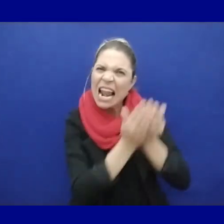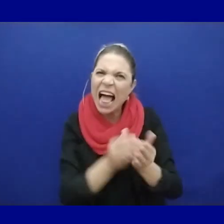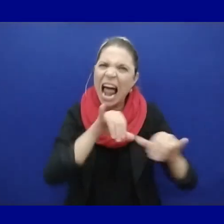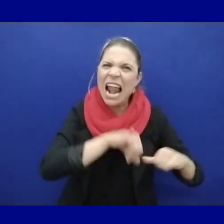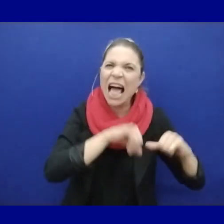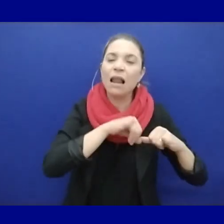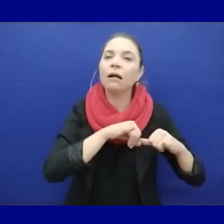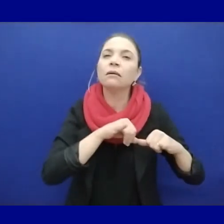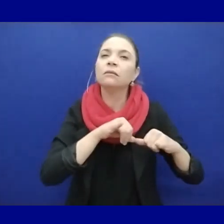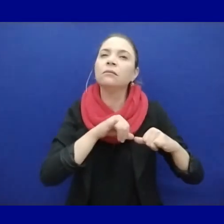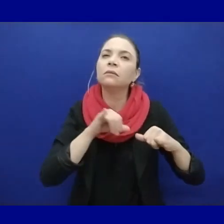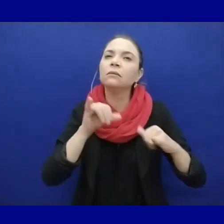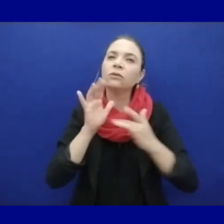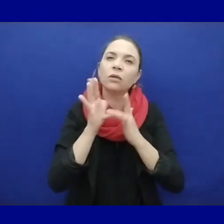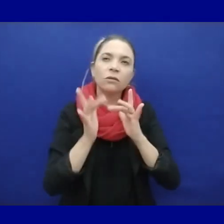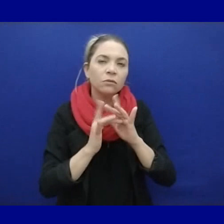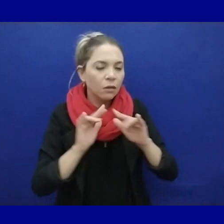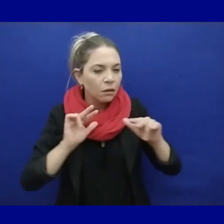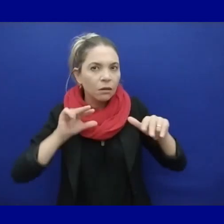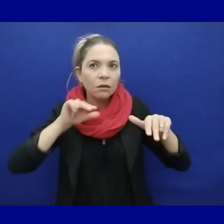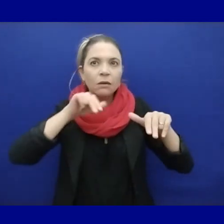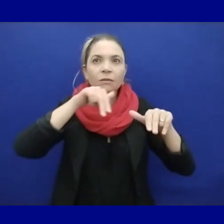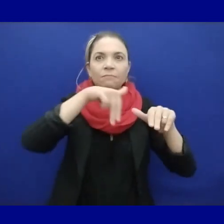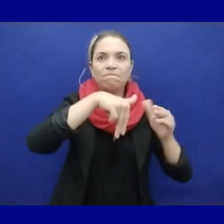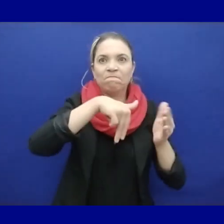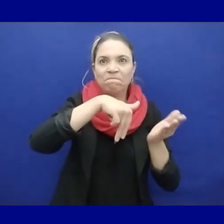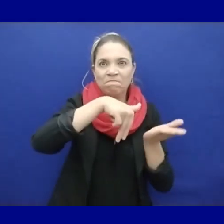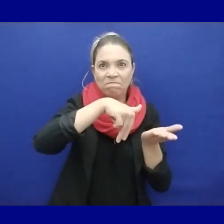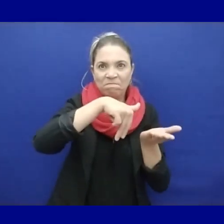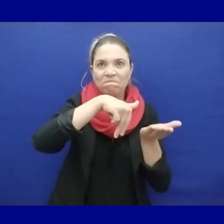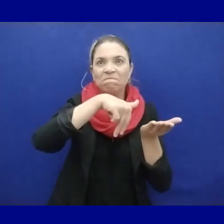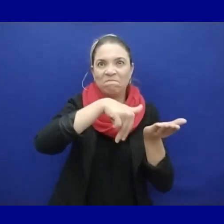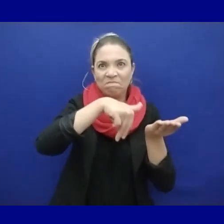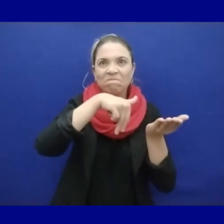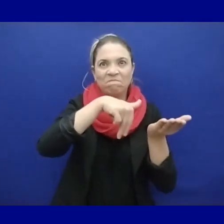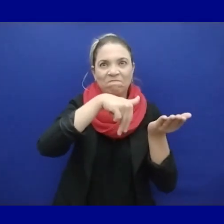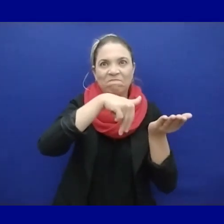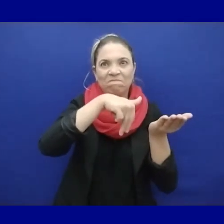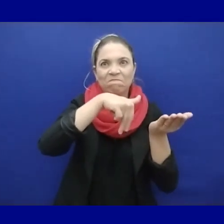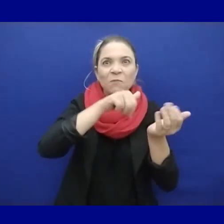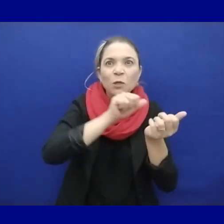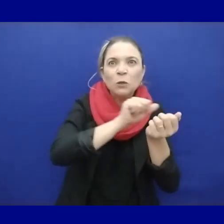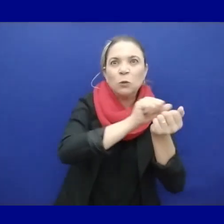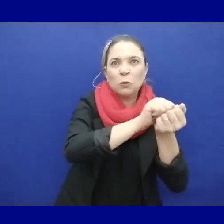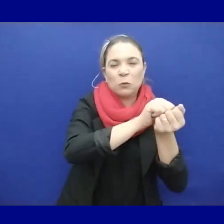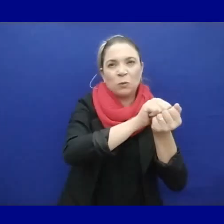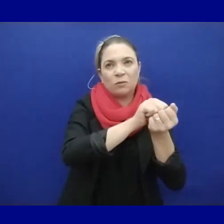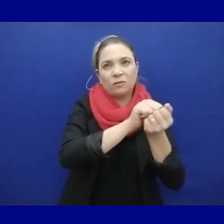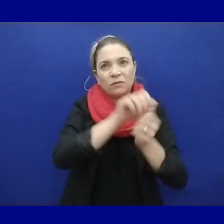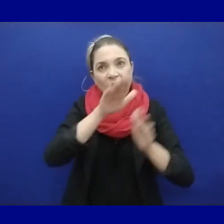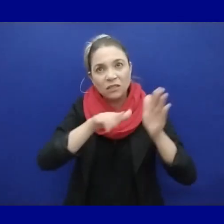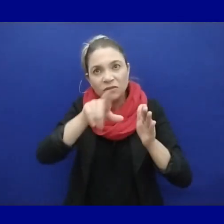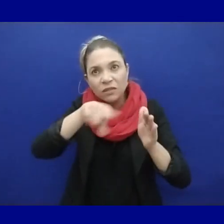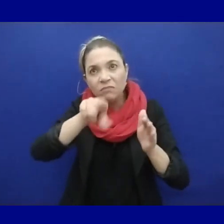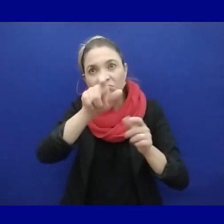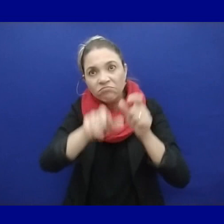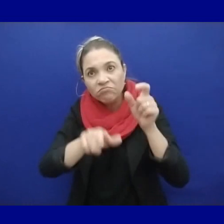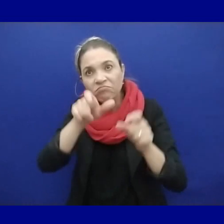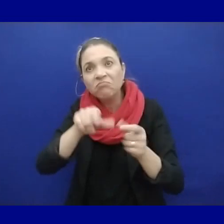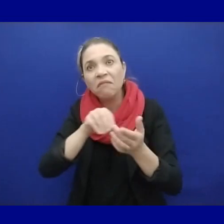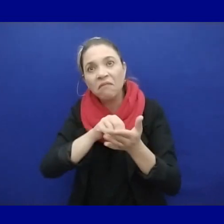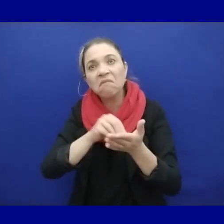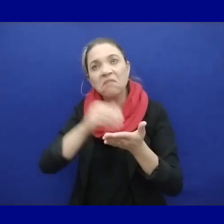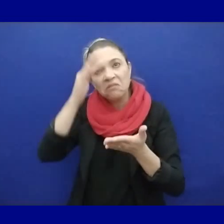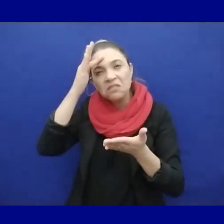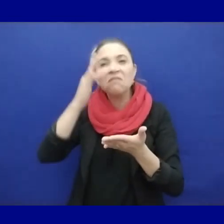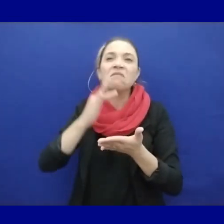ajudar a vencer as aflições. Algumas pessoas estão tomadas de medo, falta-lhes fé. O